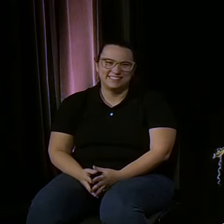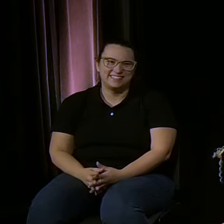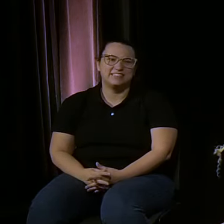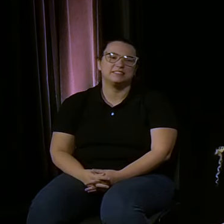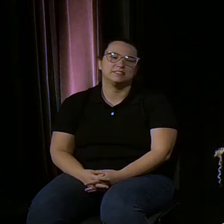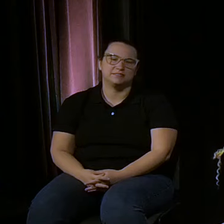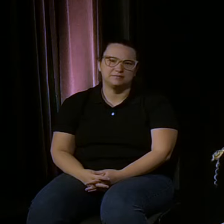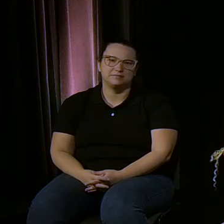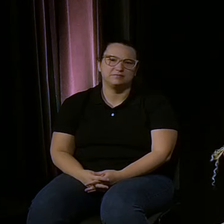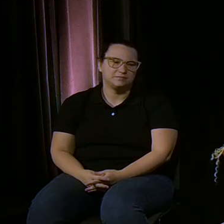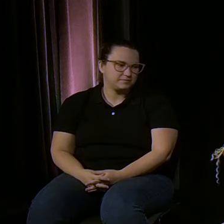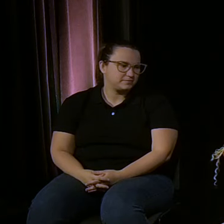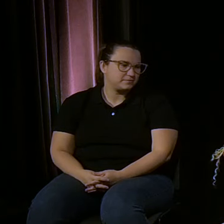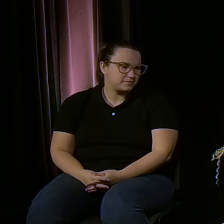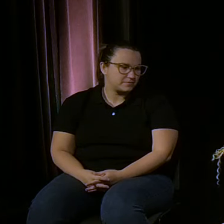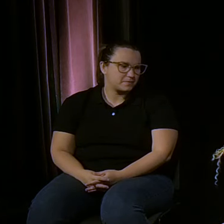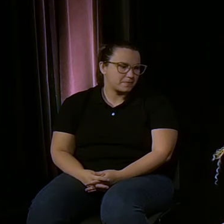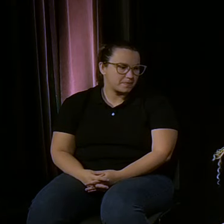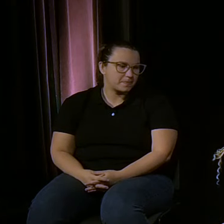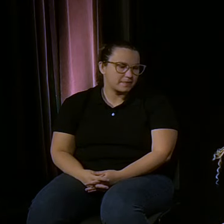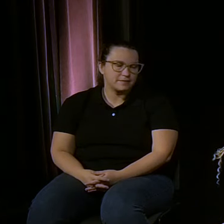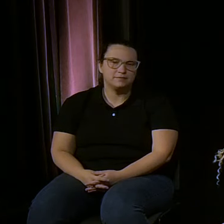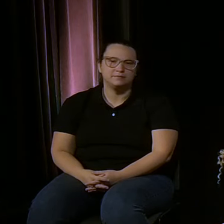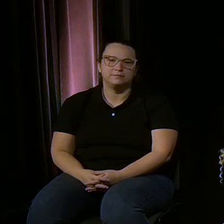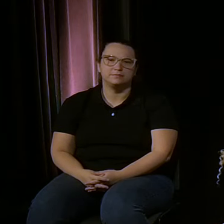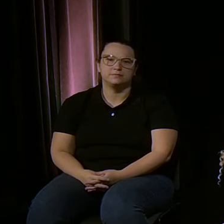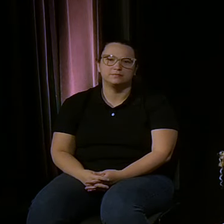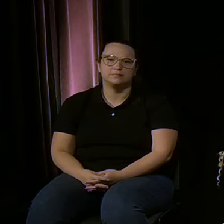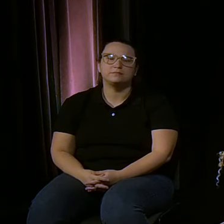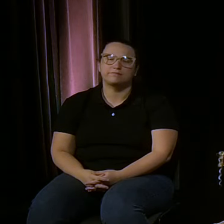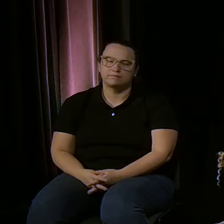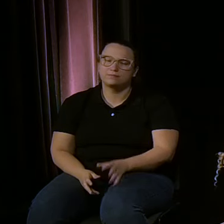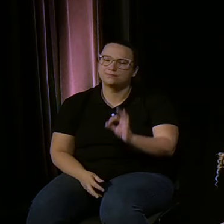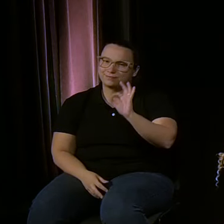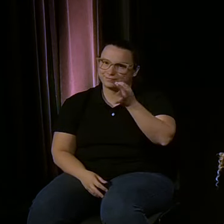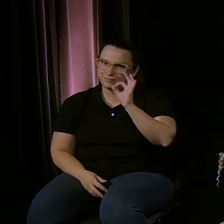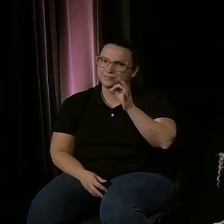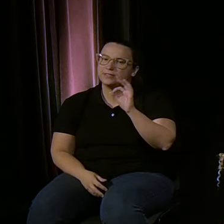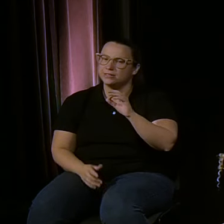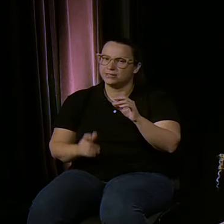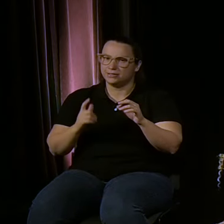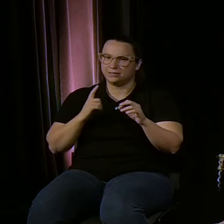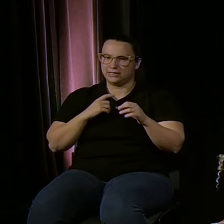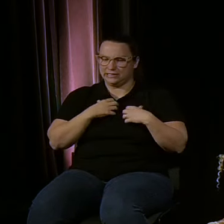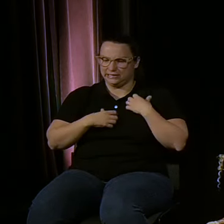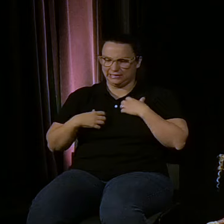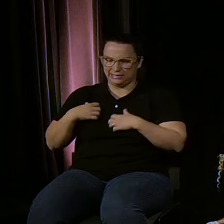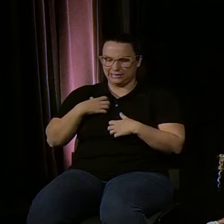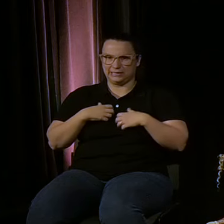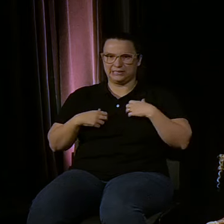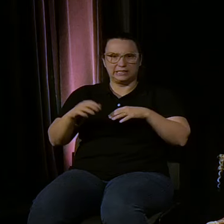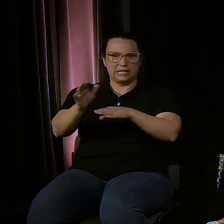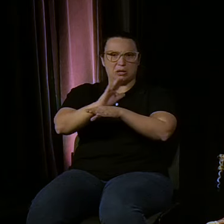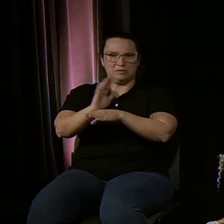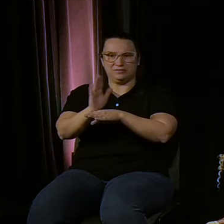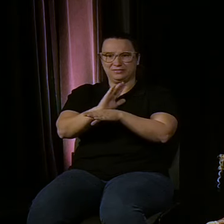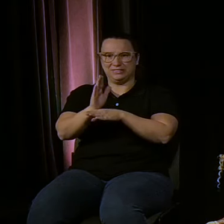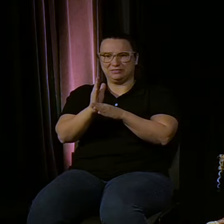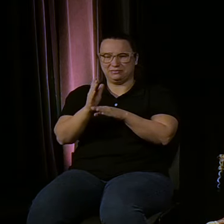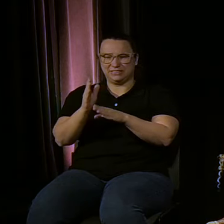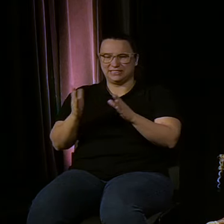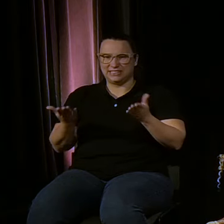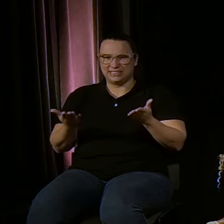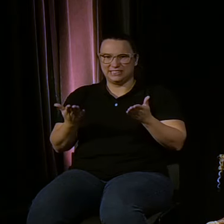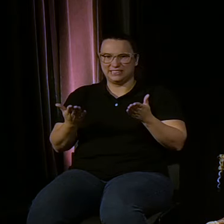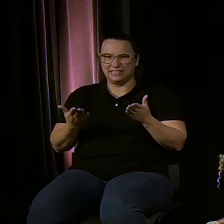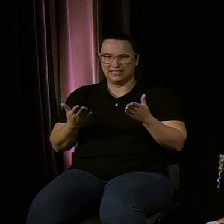Mas aí... E tem justamente um momento, assim, da... Inclusive, até um momento que a gente fica aflito assistindo o filme, né? Que a